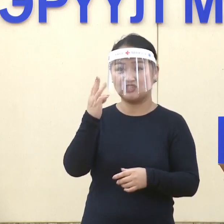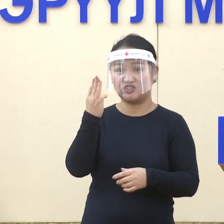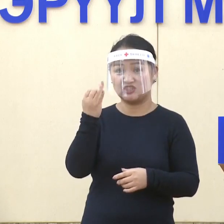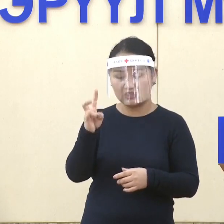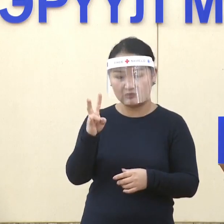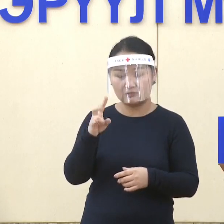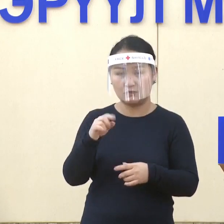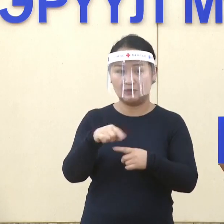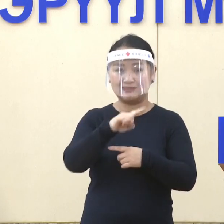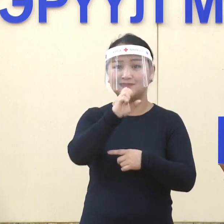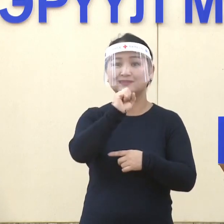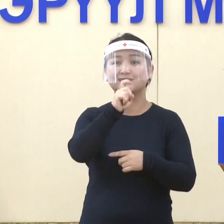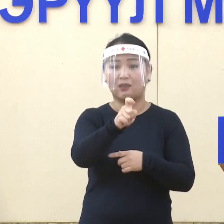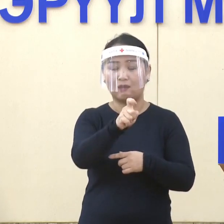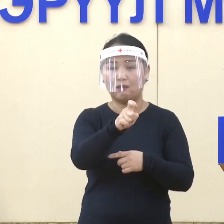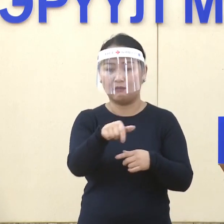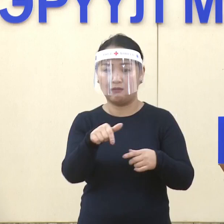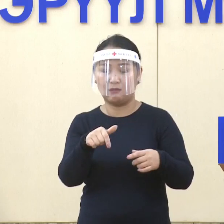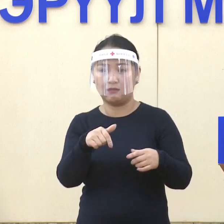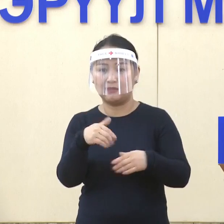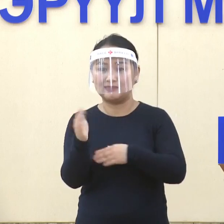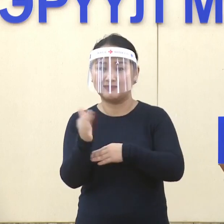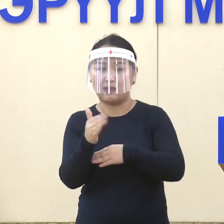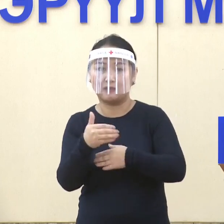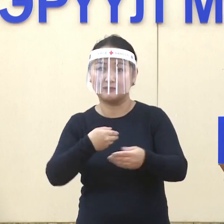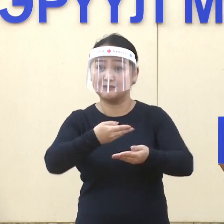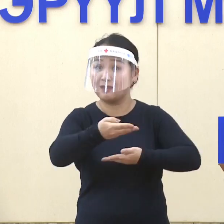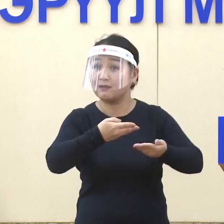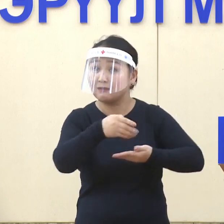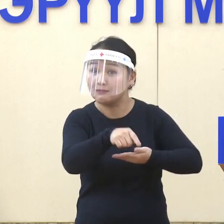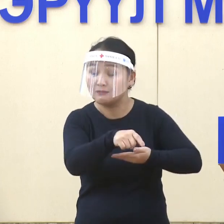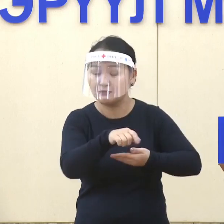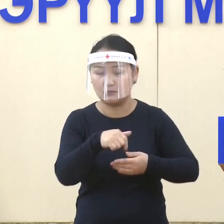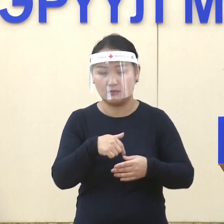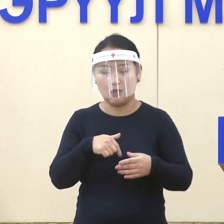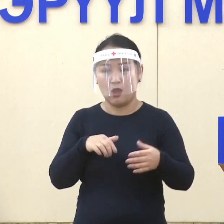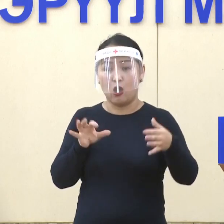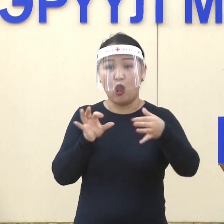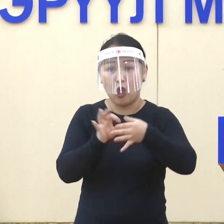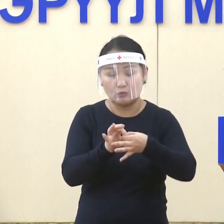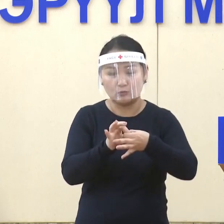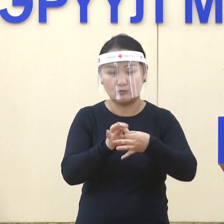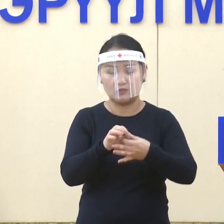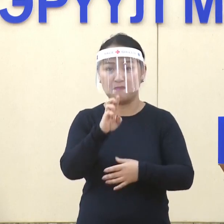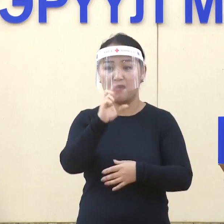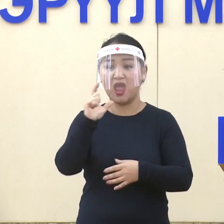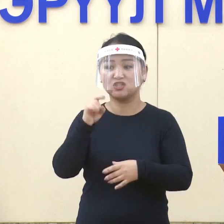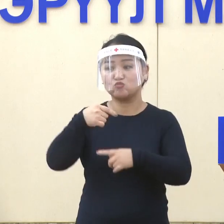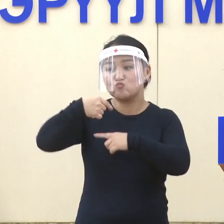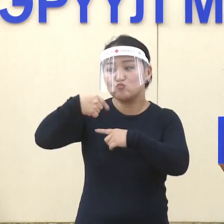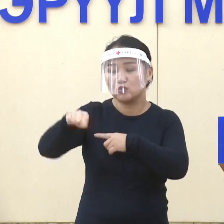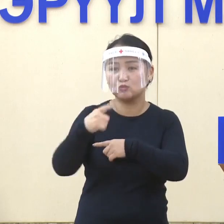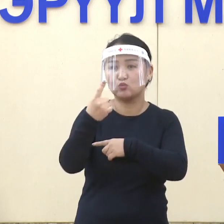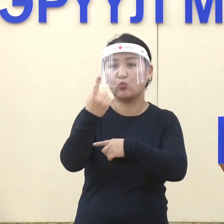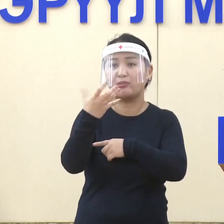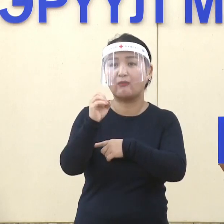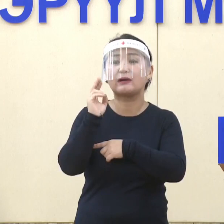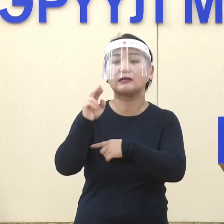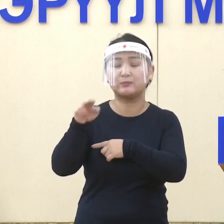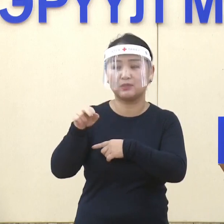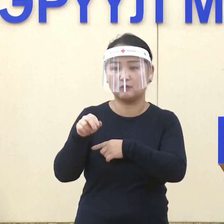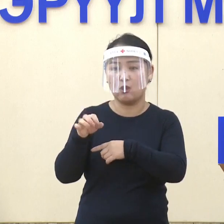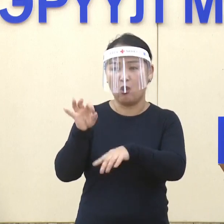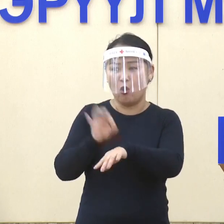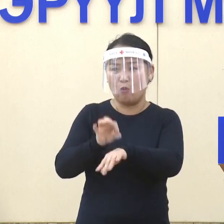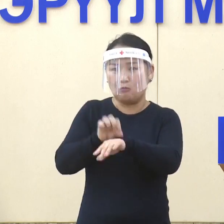энэ шимпати захад бол загас нийлүүлдэг юм байна. Ийм учраас загас нийлүүлдэг хоёрдугаар Бээжингээс 150 км ойр учраас том дэгдэлт